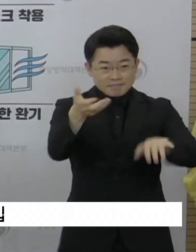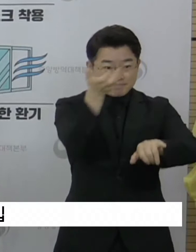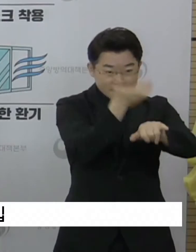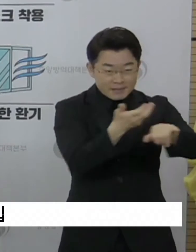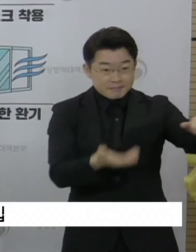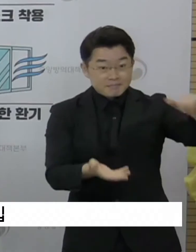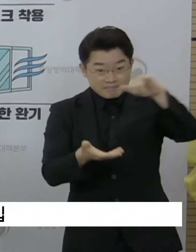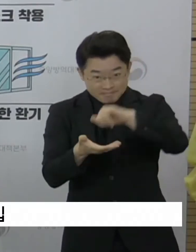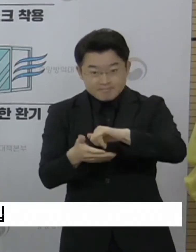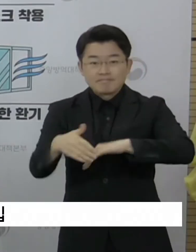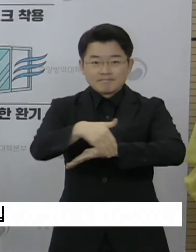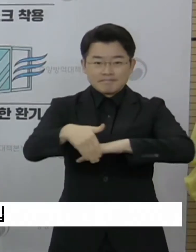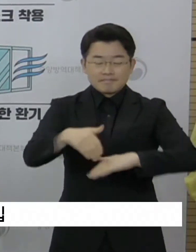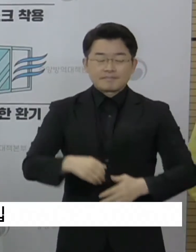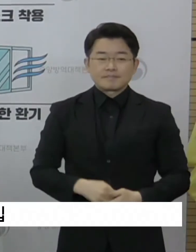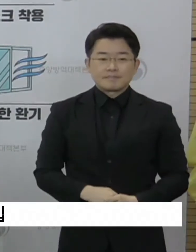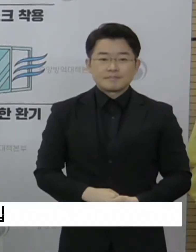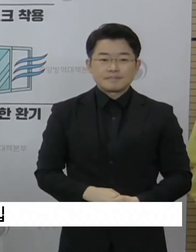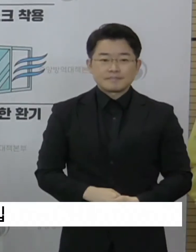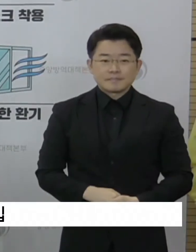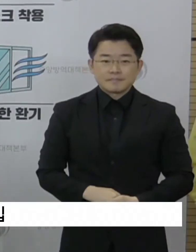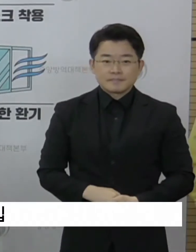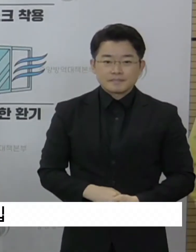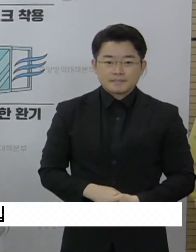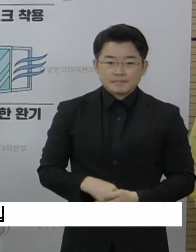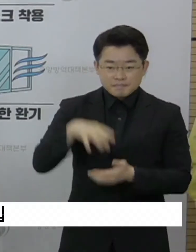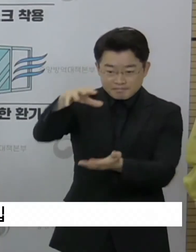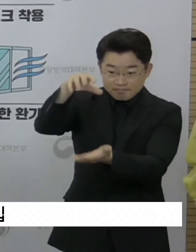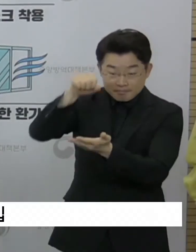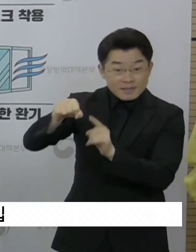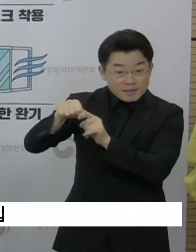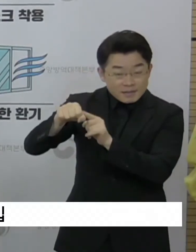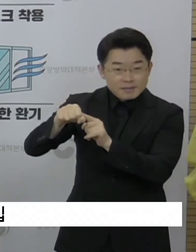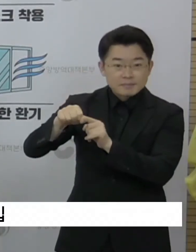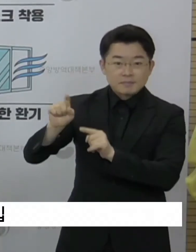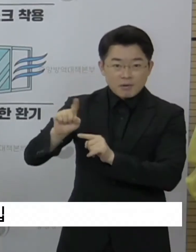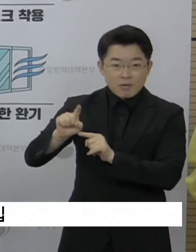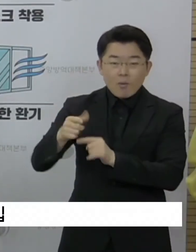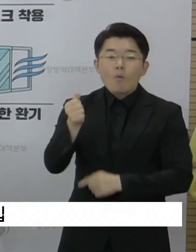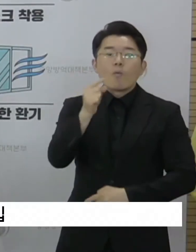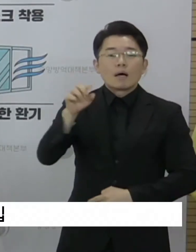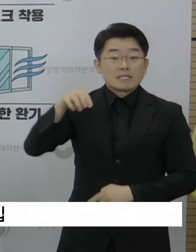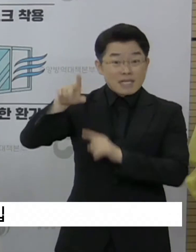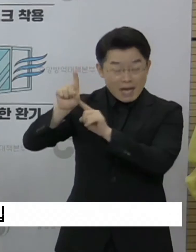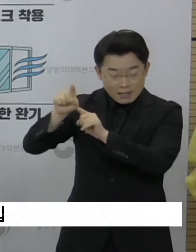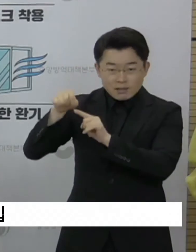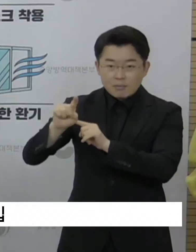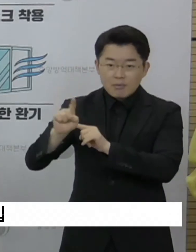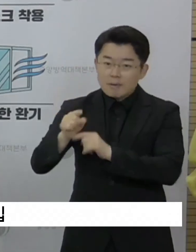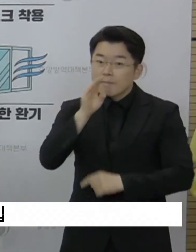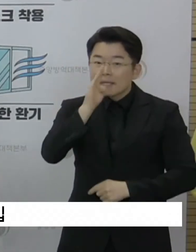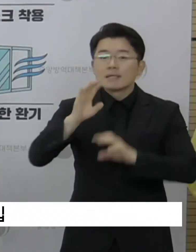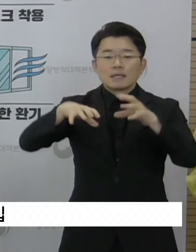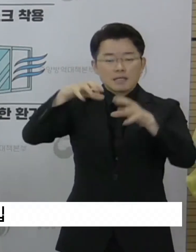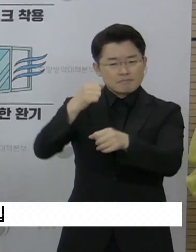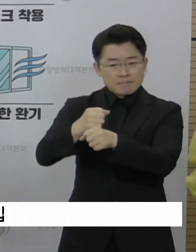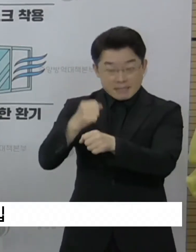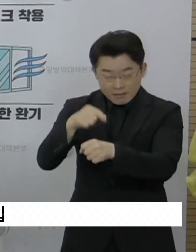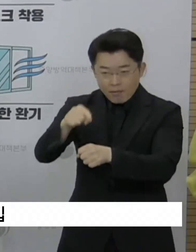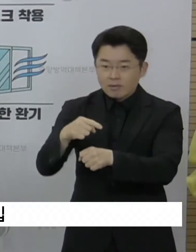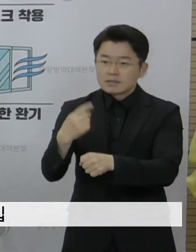예정입니다 이번 도입된 백신은 이미 우리나라에서 허가를 받은 백의의 생산 분이며